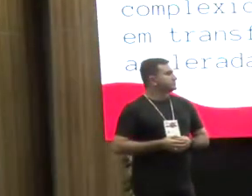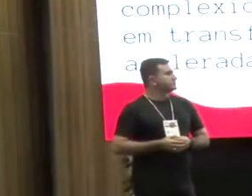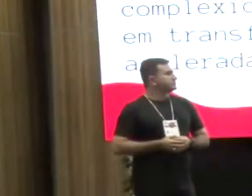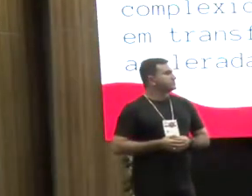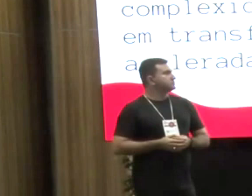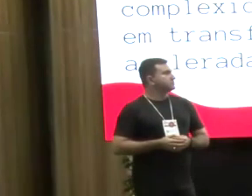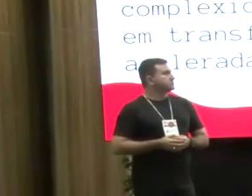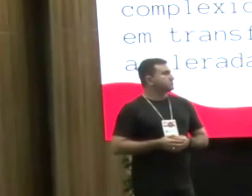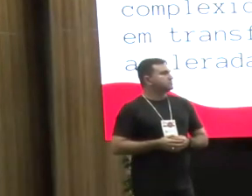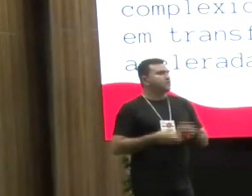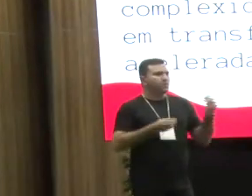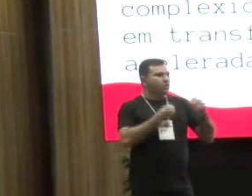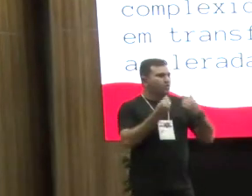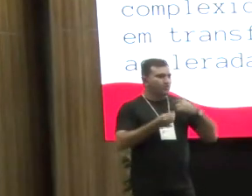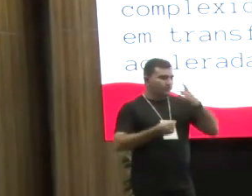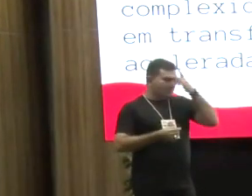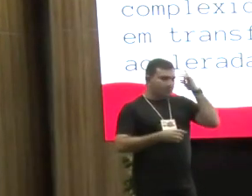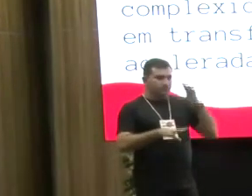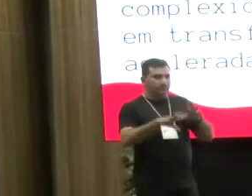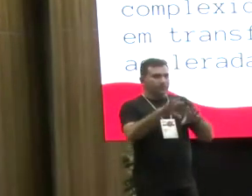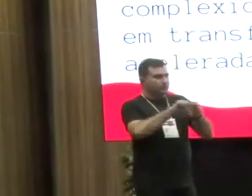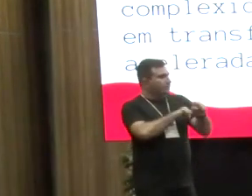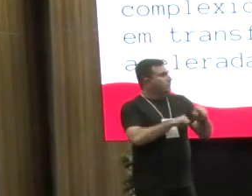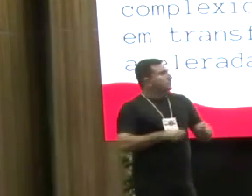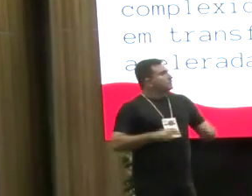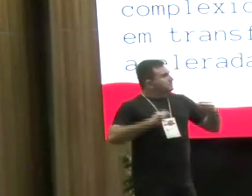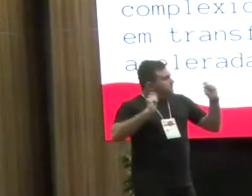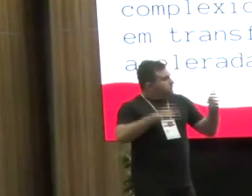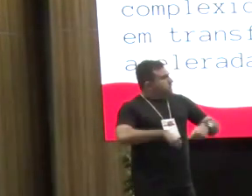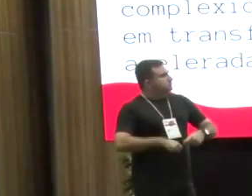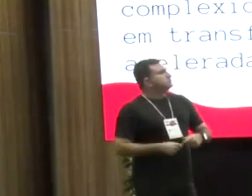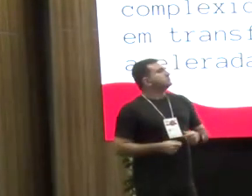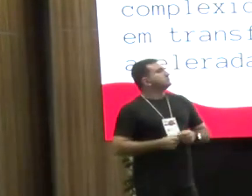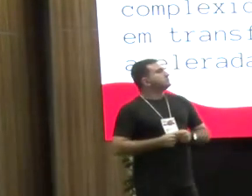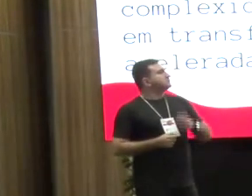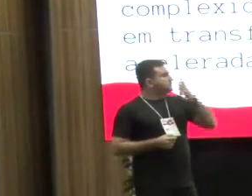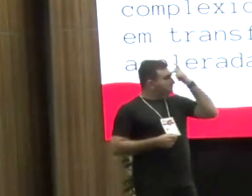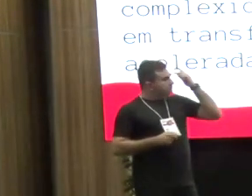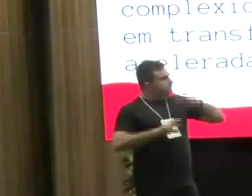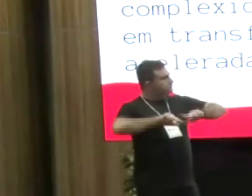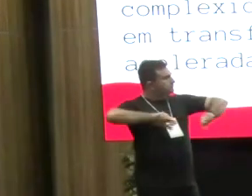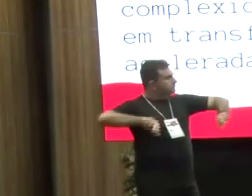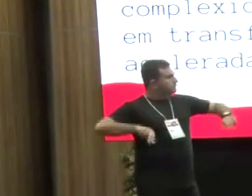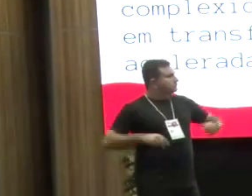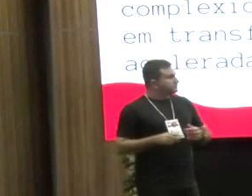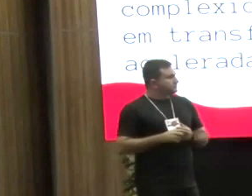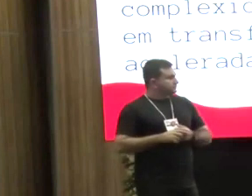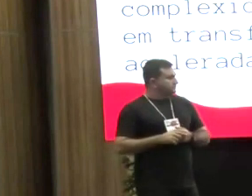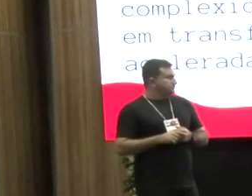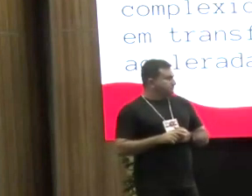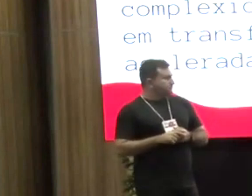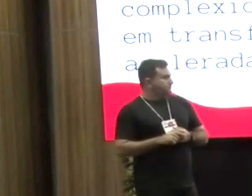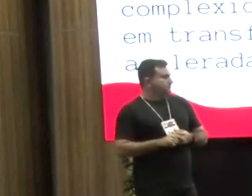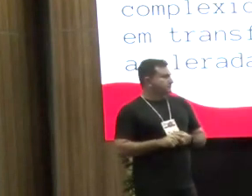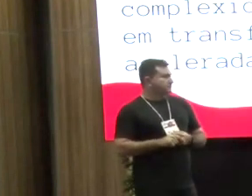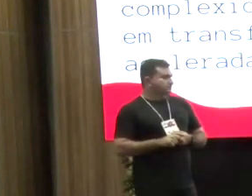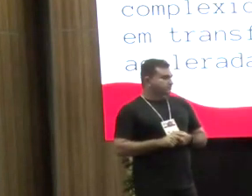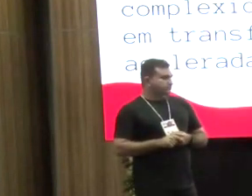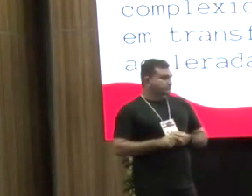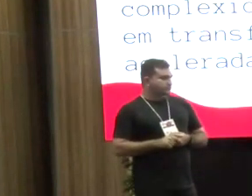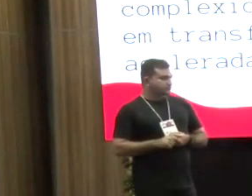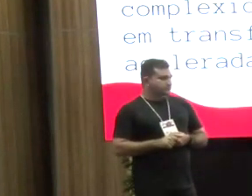que eu posso formar pessoas capazes de lidar com as complexidades deste